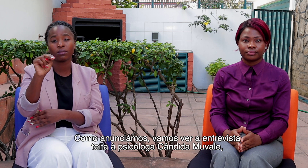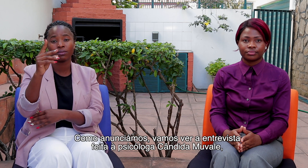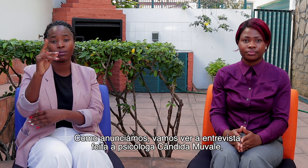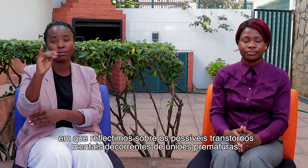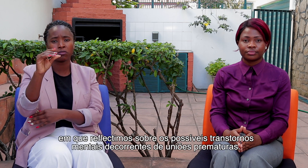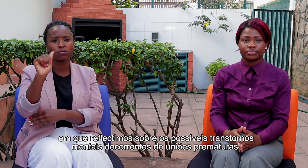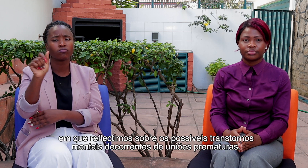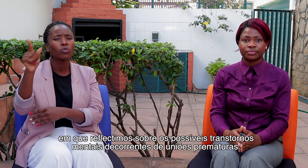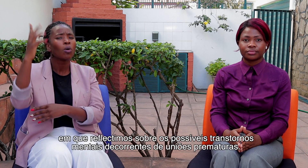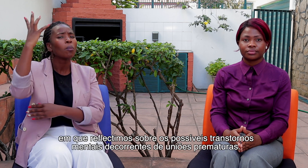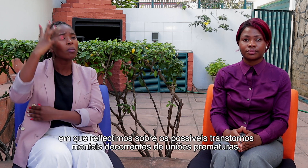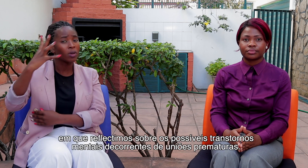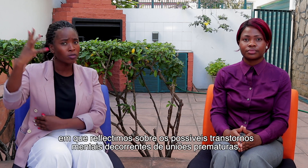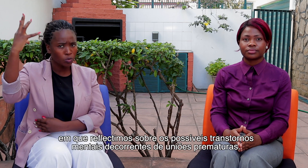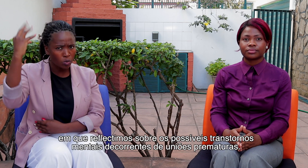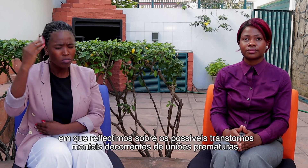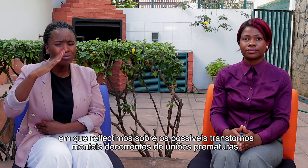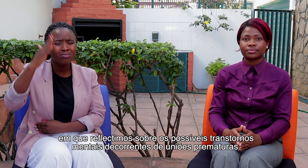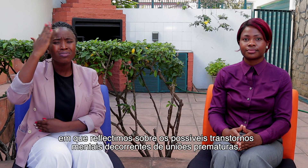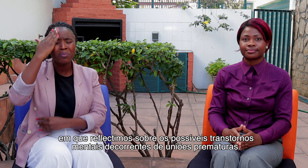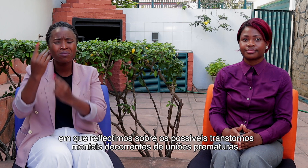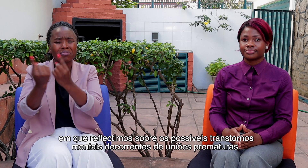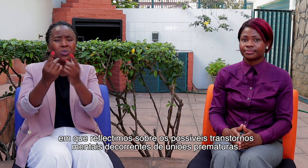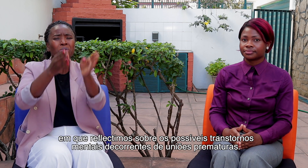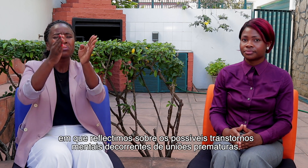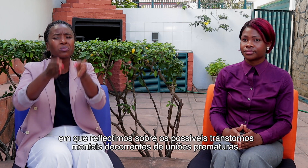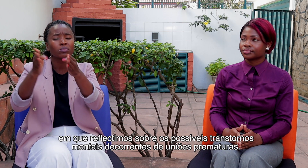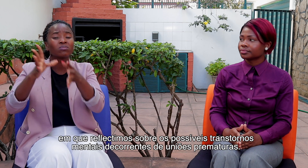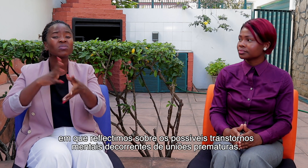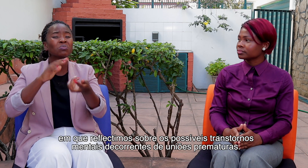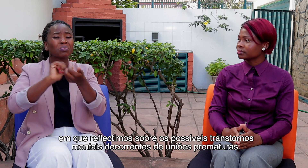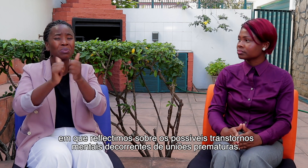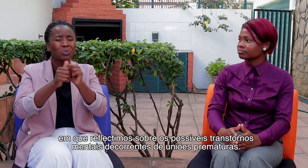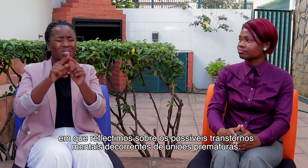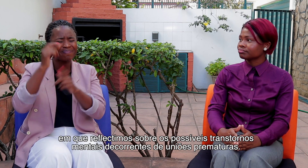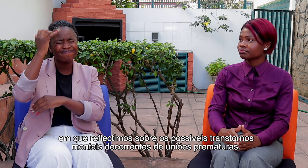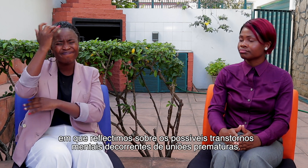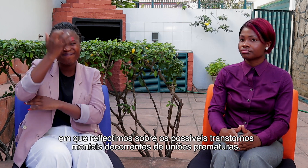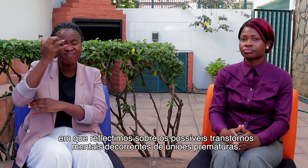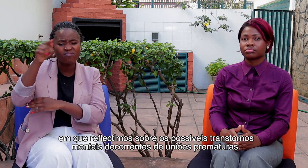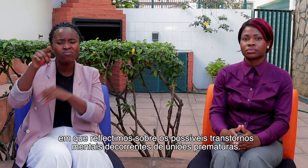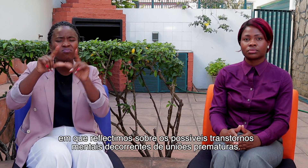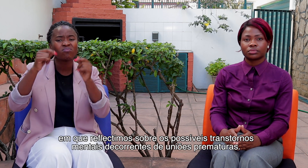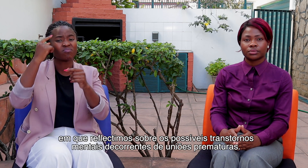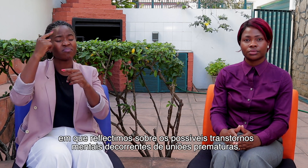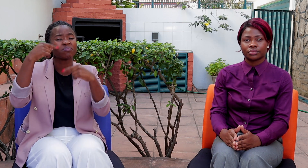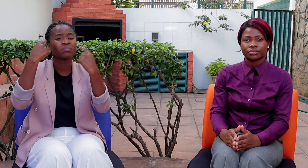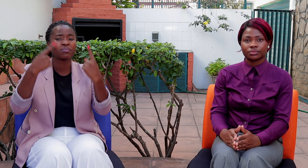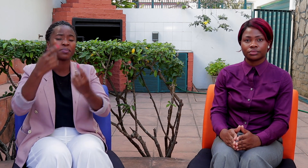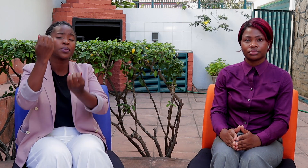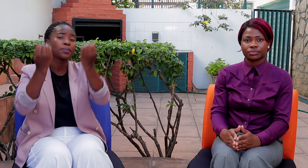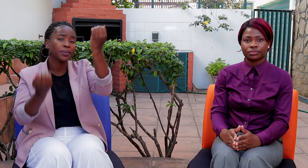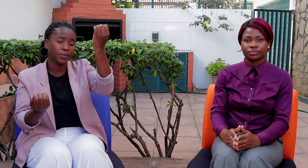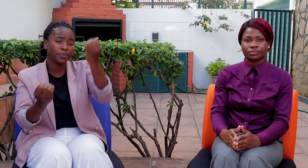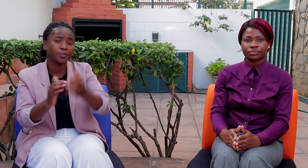Muvalde, em que refletimos sobre os possíveis transtornos mentais decorrentes de uniões prematuras.